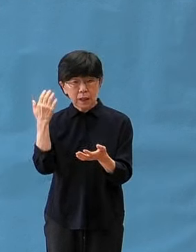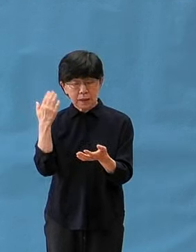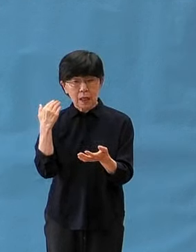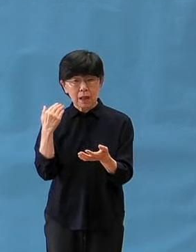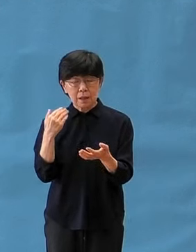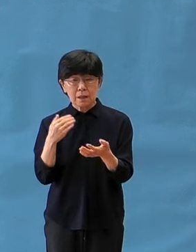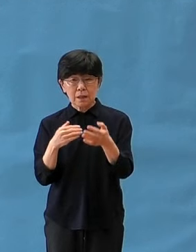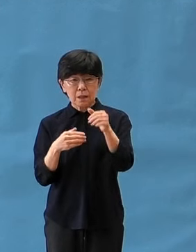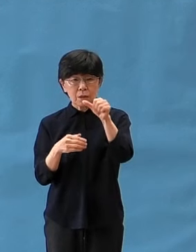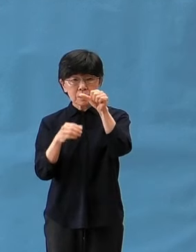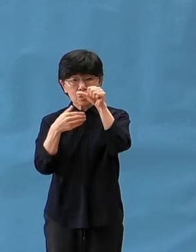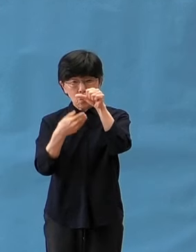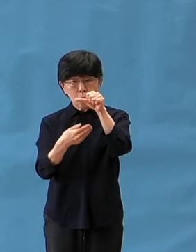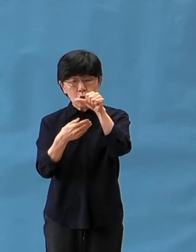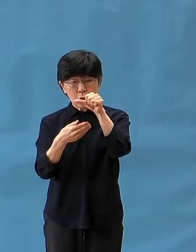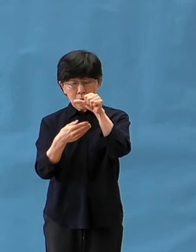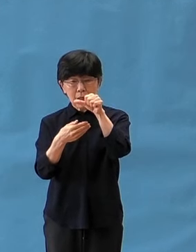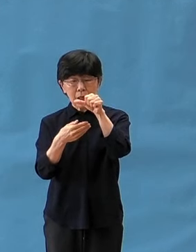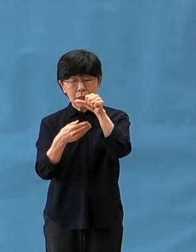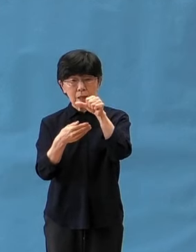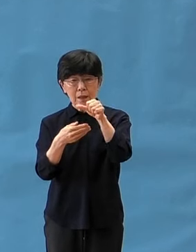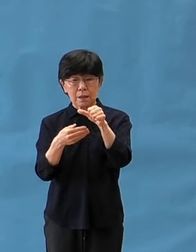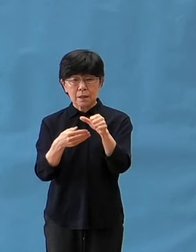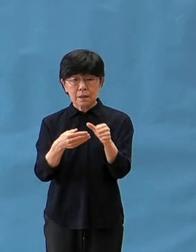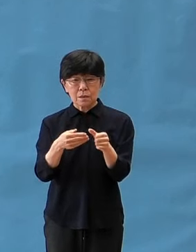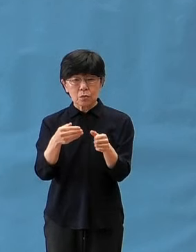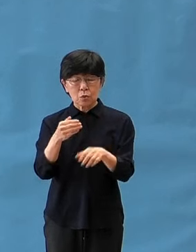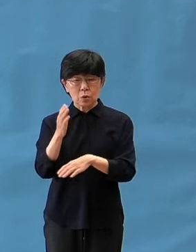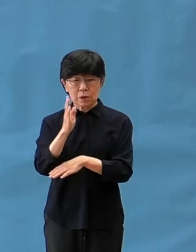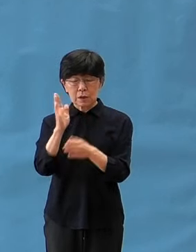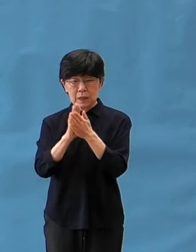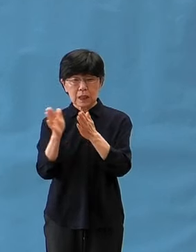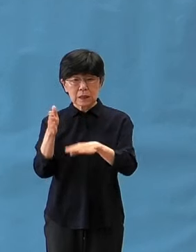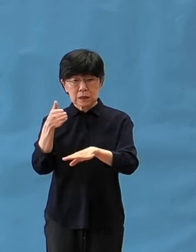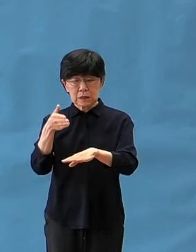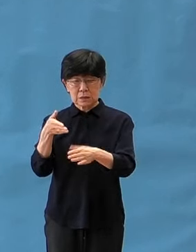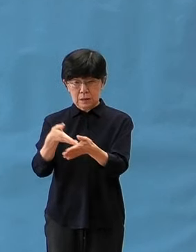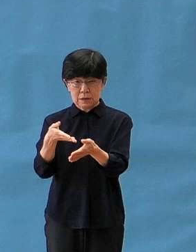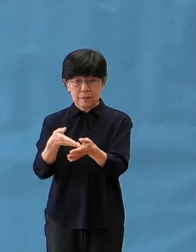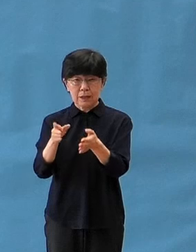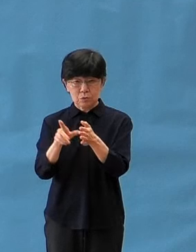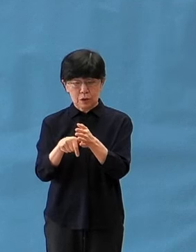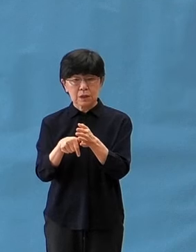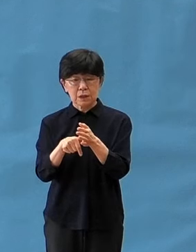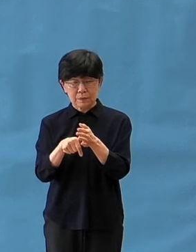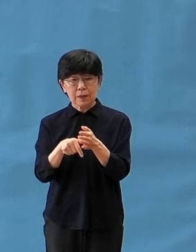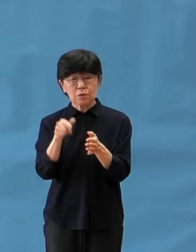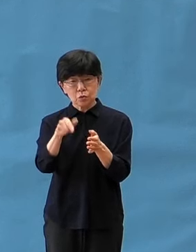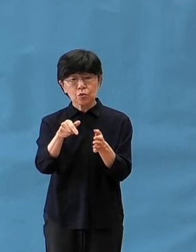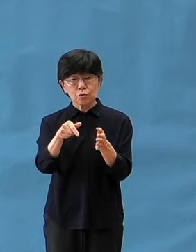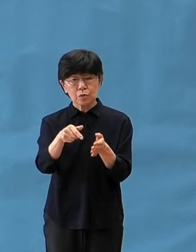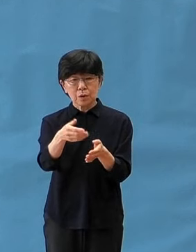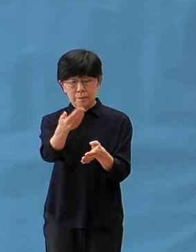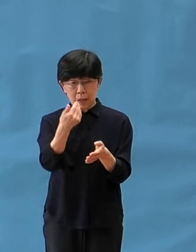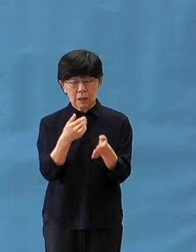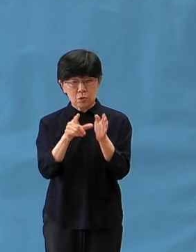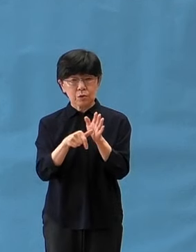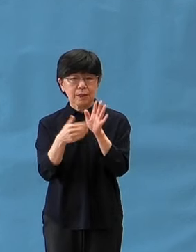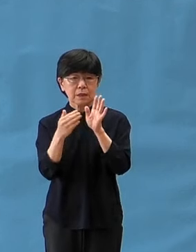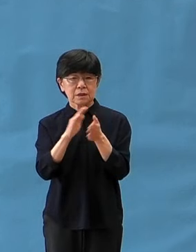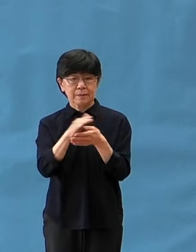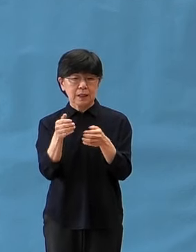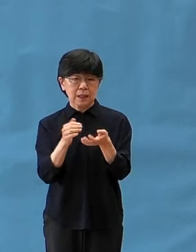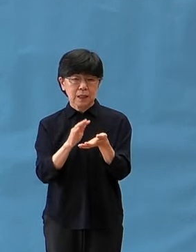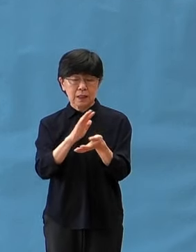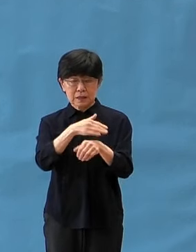にそういう調査というような話があれば断固反対されるというような話をされたんですけれども、はい、一方でこうしたこの